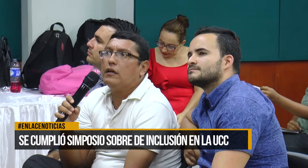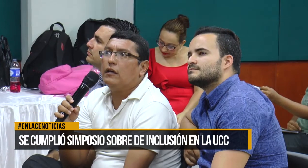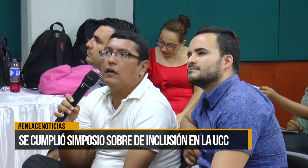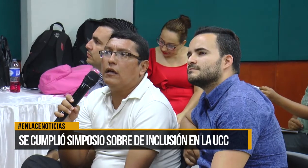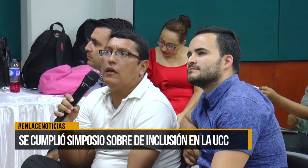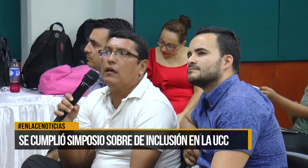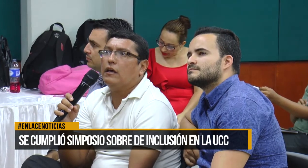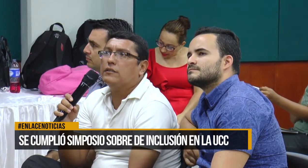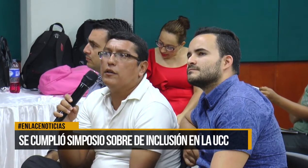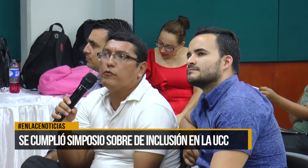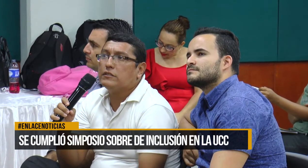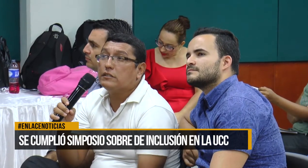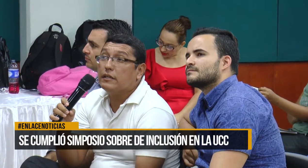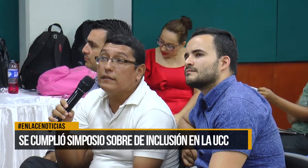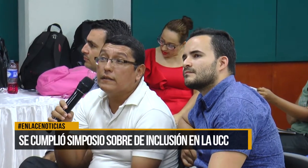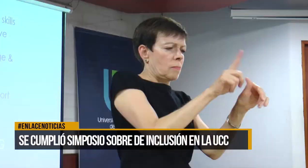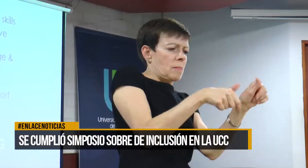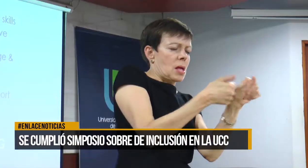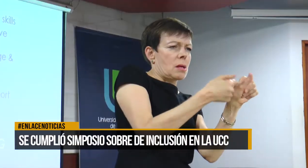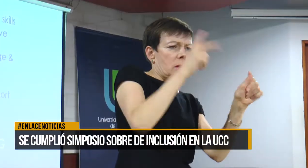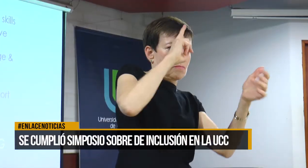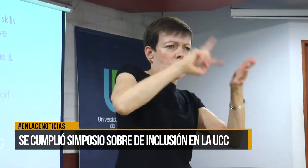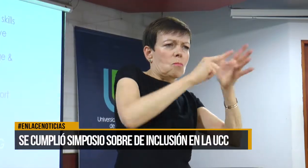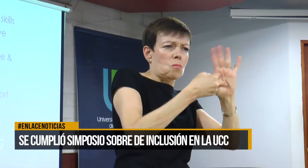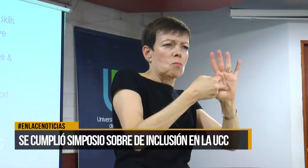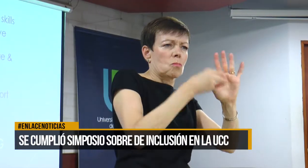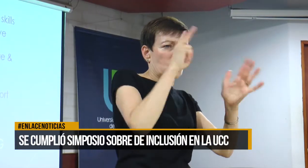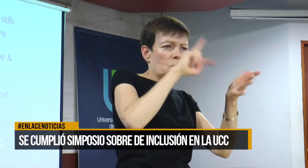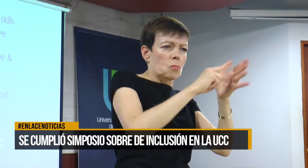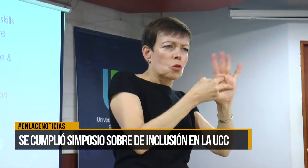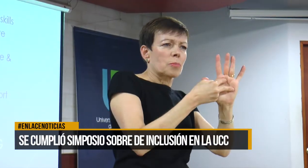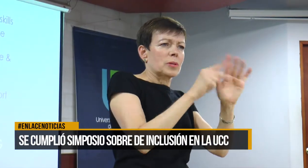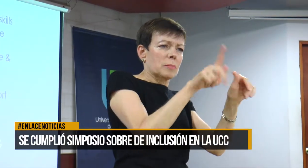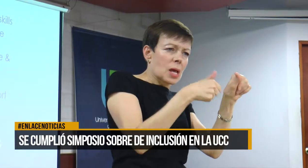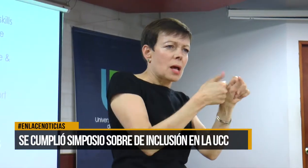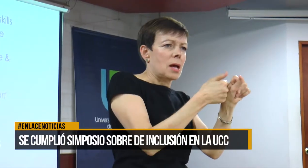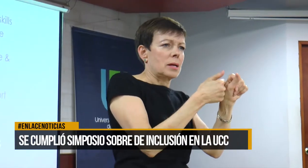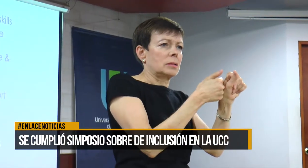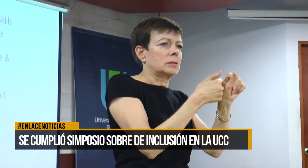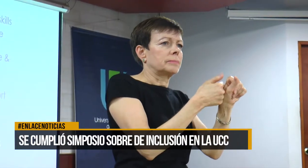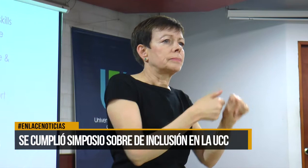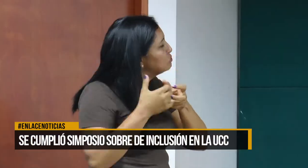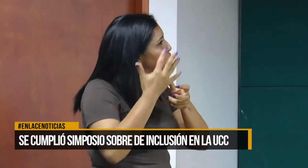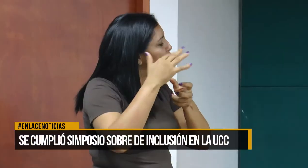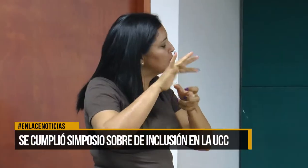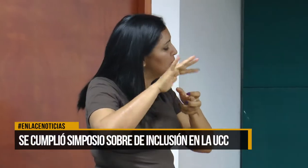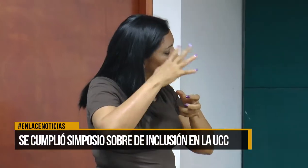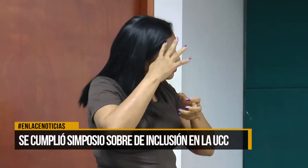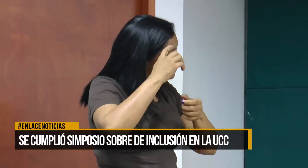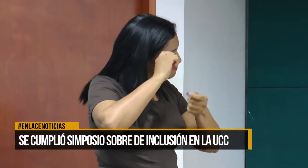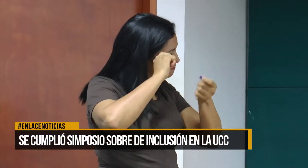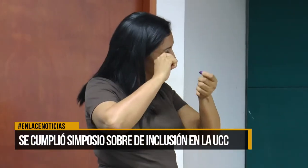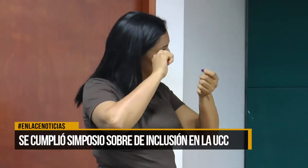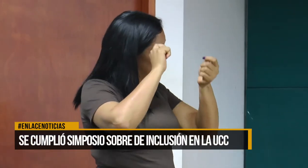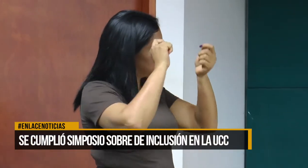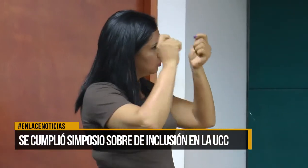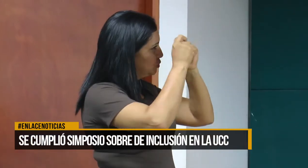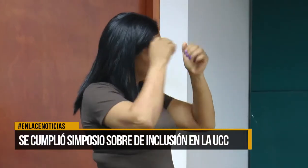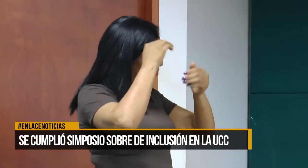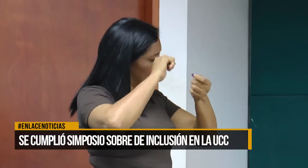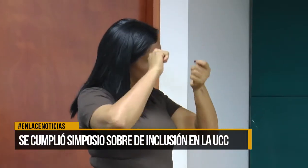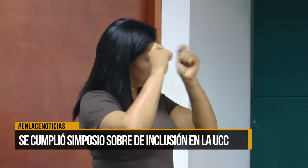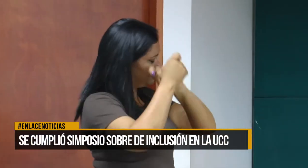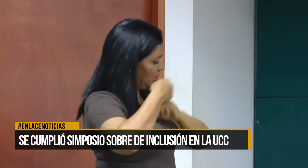estudiantes de psicología, trabajo social, personas en formación para licenciados y docentes de diferentes colegios de